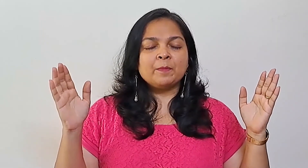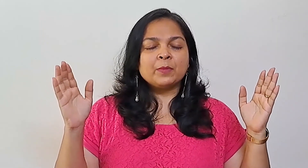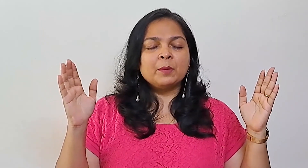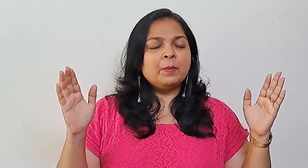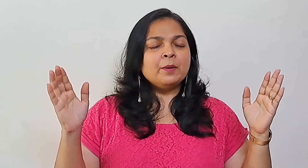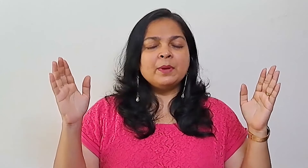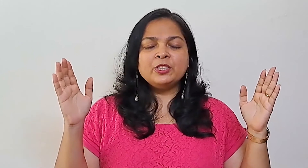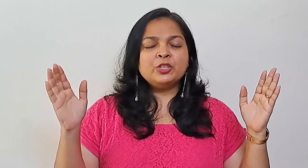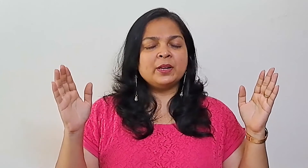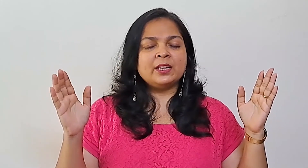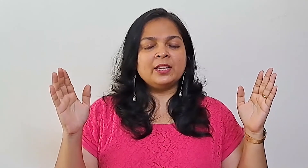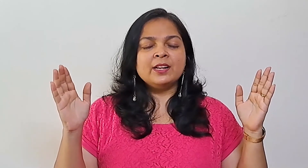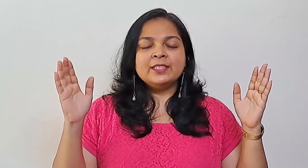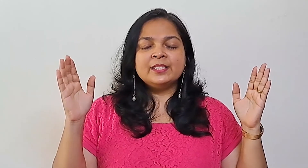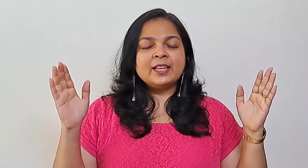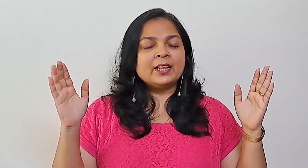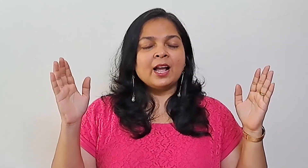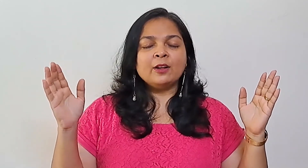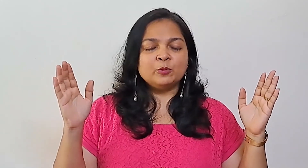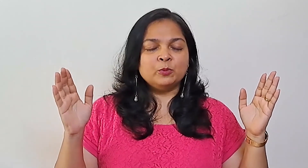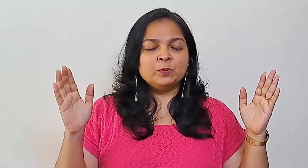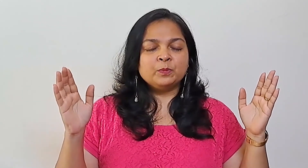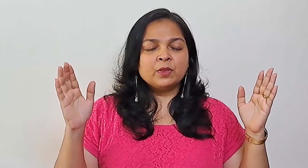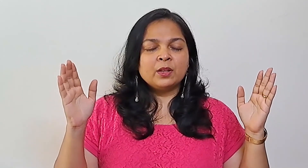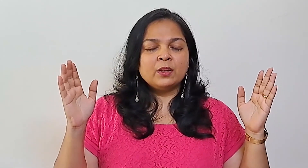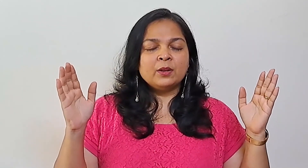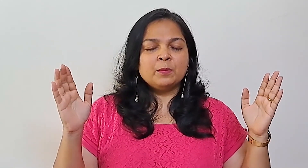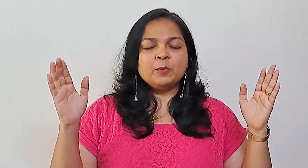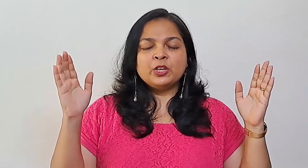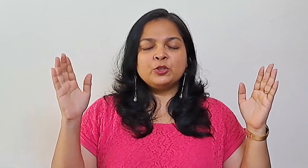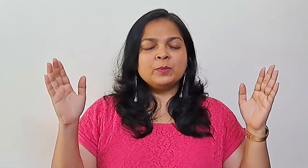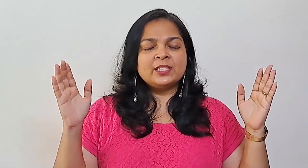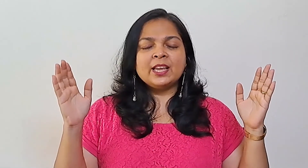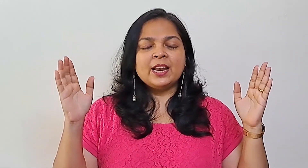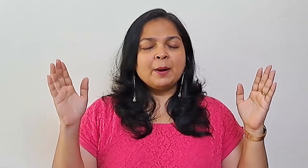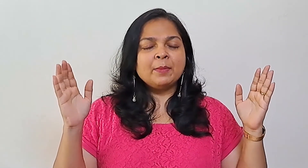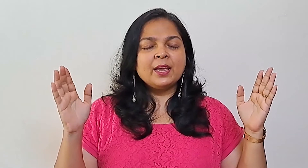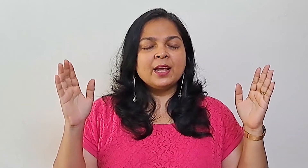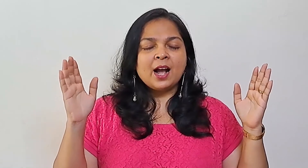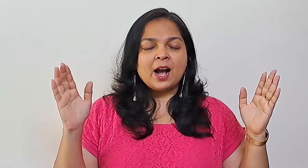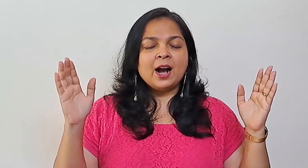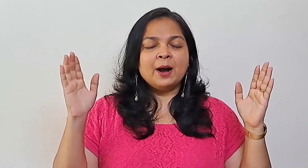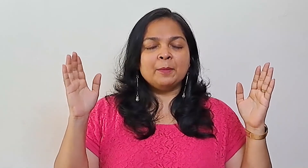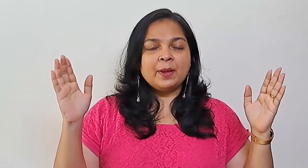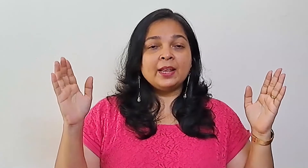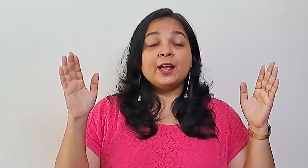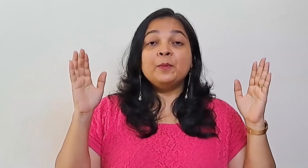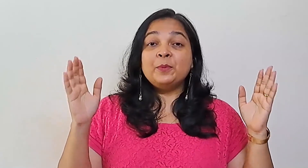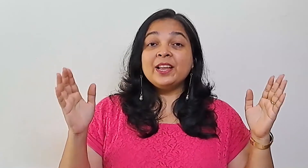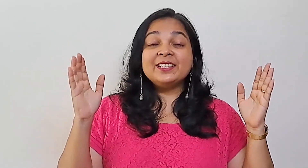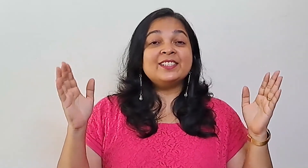ਮੈਂ ਪਰਮੇਸ਼ਵਰ ਦੀ ਸੰਤਾਨ ਹਾਂ। ਪ੍ਰਭੂ ਯੀਸ਼ੂ ਮਸੀਹ ਦੇ ਨਾਮ ਦੇ ਵਿੱਚ